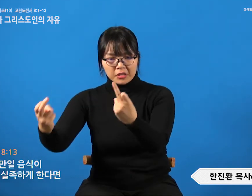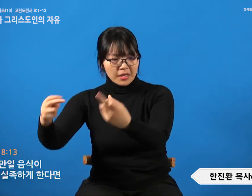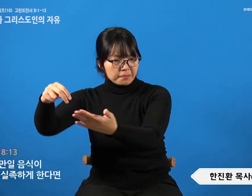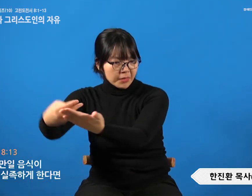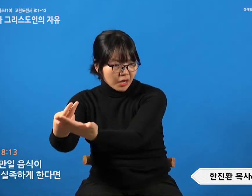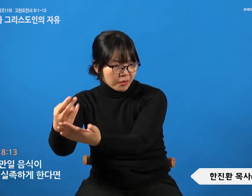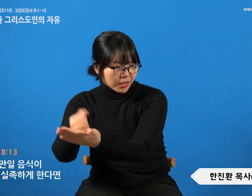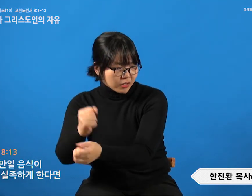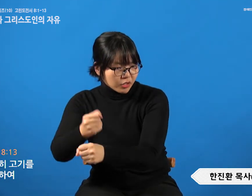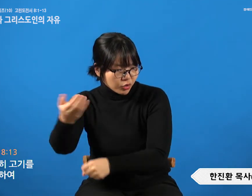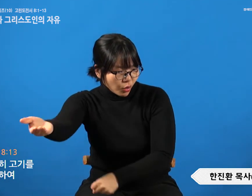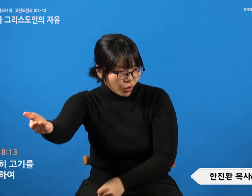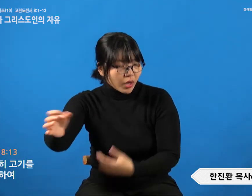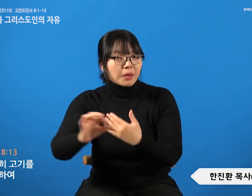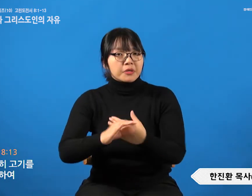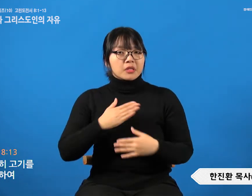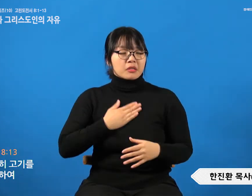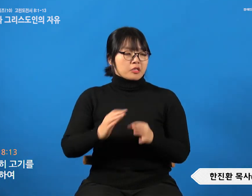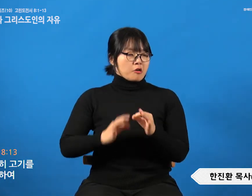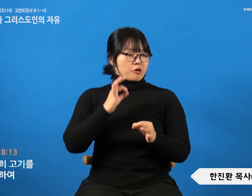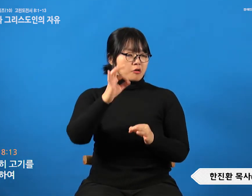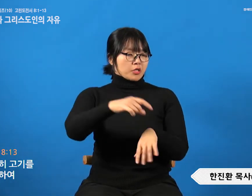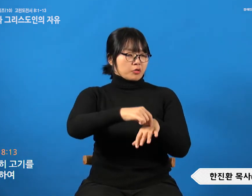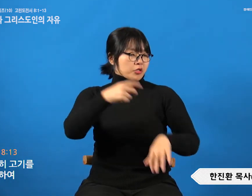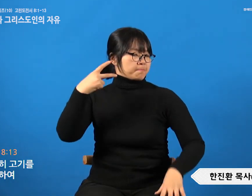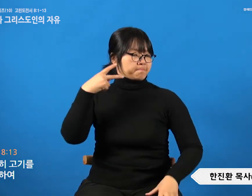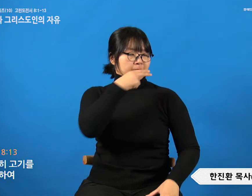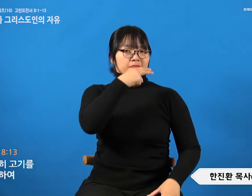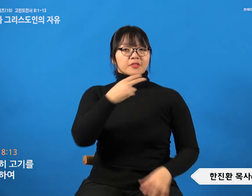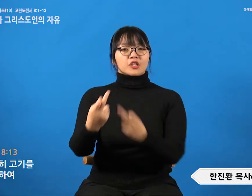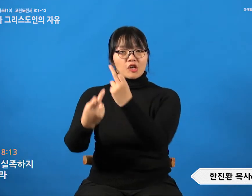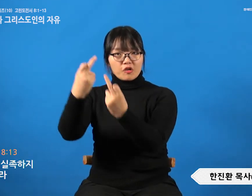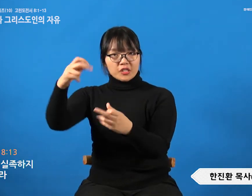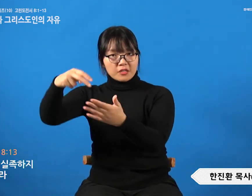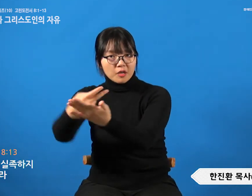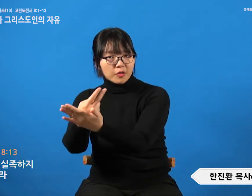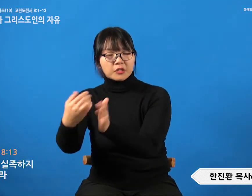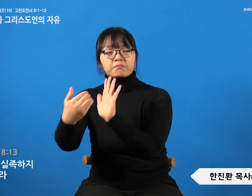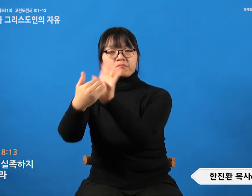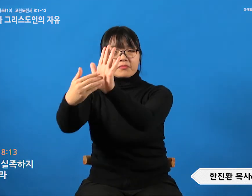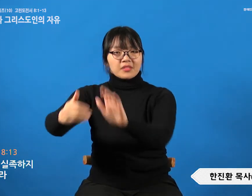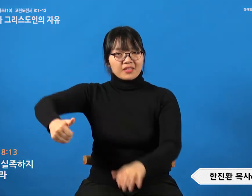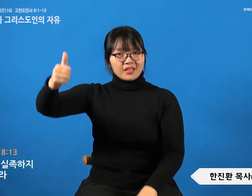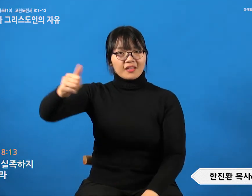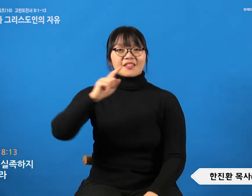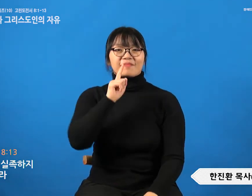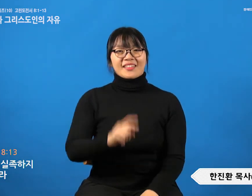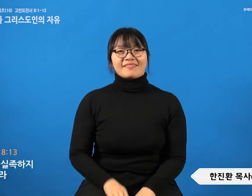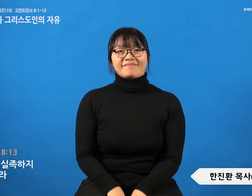실족하게 한다면 나는 영원히 고기를 먹지 아니하여 내 형제를 실족하지 않게 하리라.